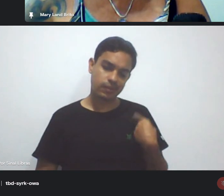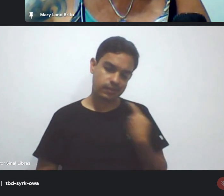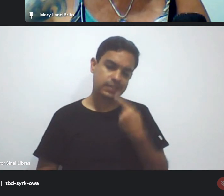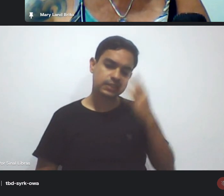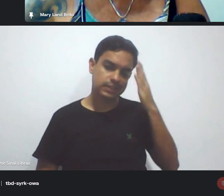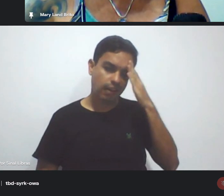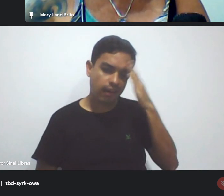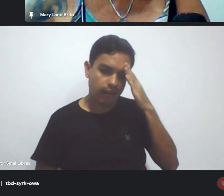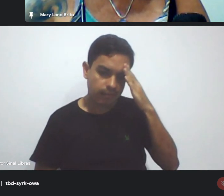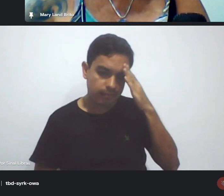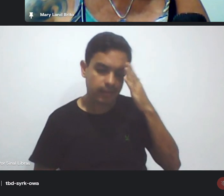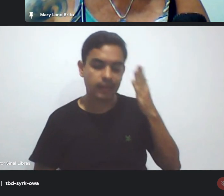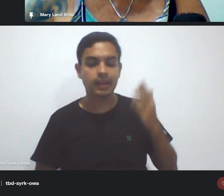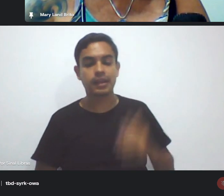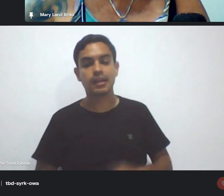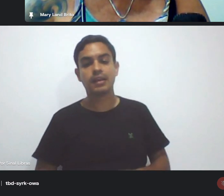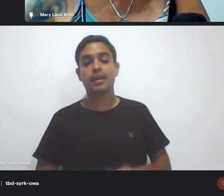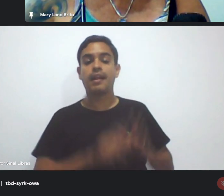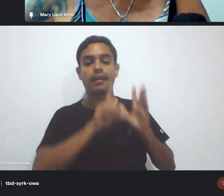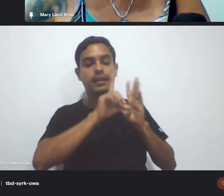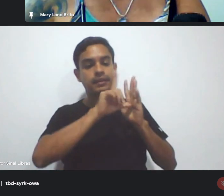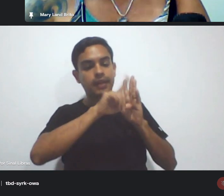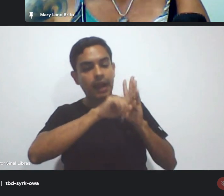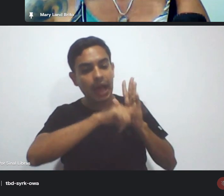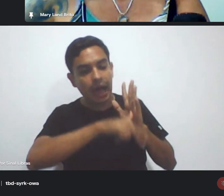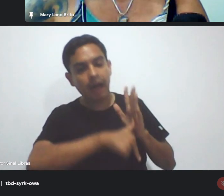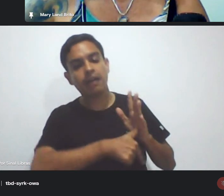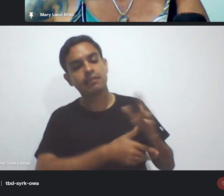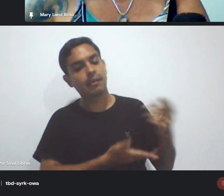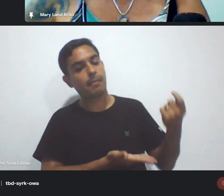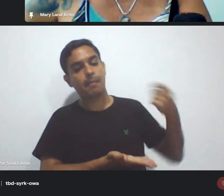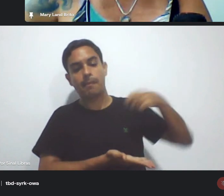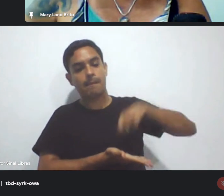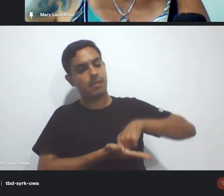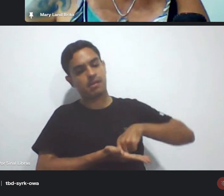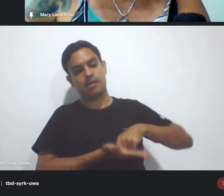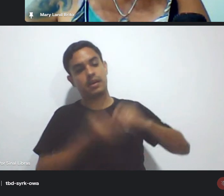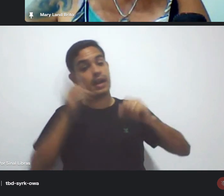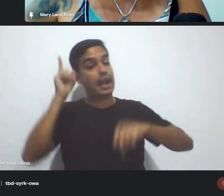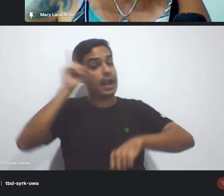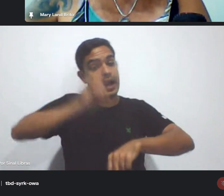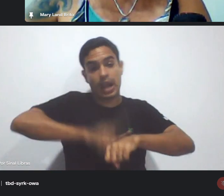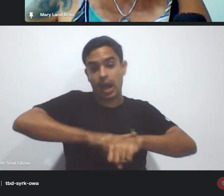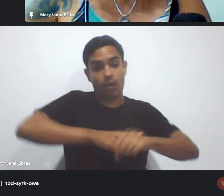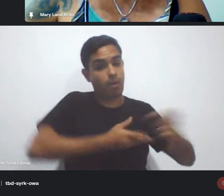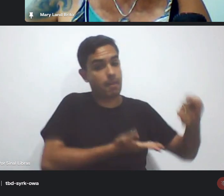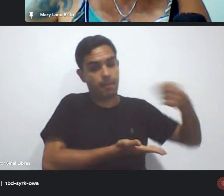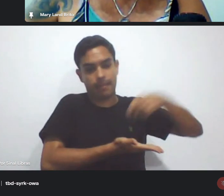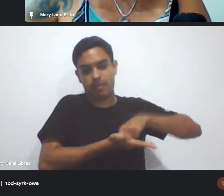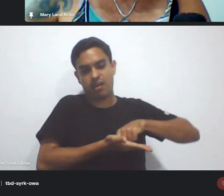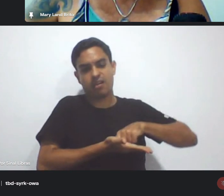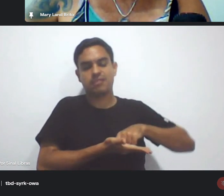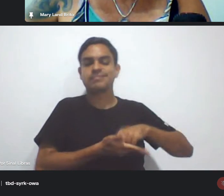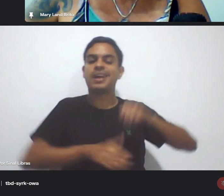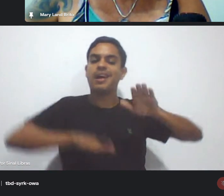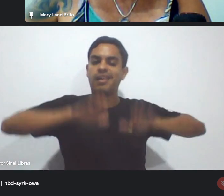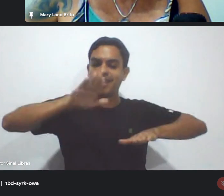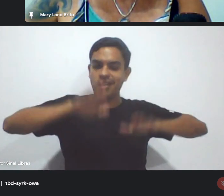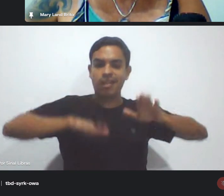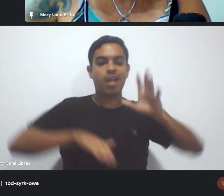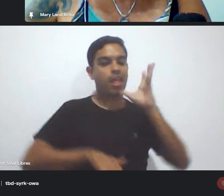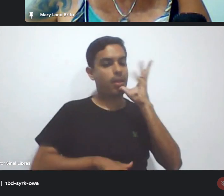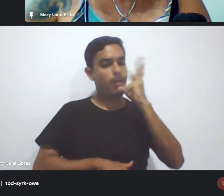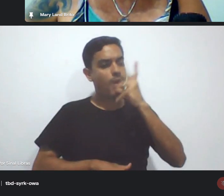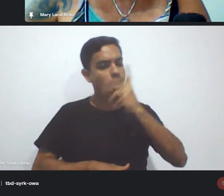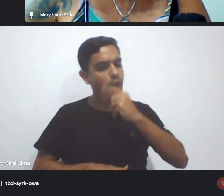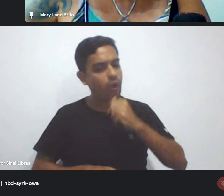só, não é no mesmo dia, ou na mesma hora, ou mesmo instante, leva mês, 2 meses, e isso